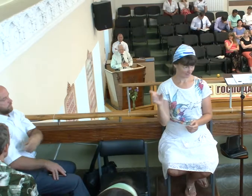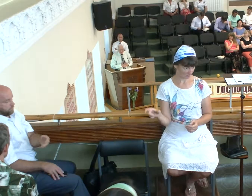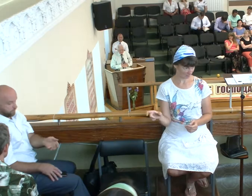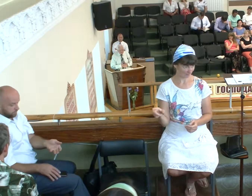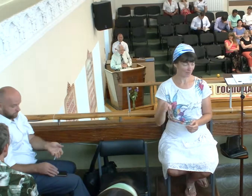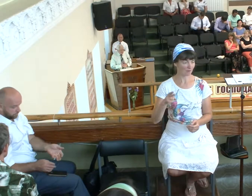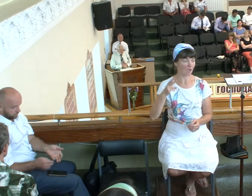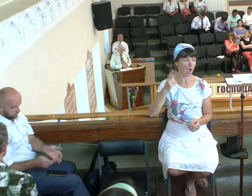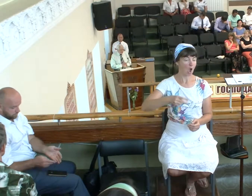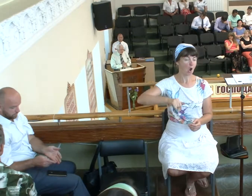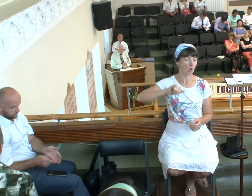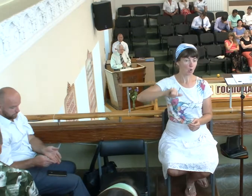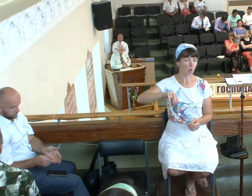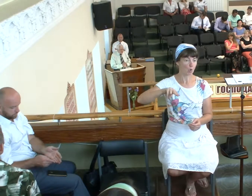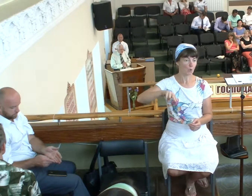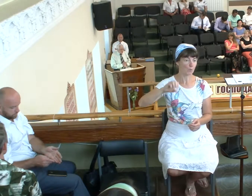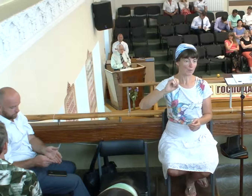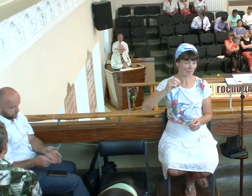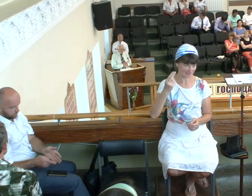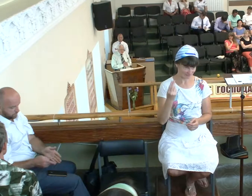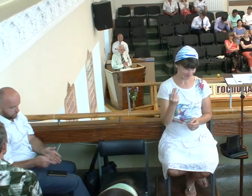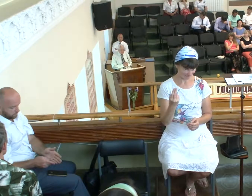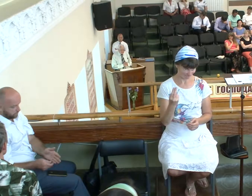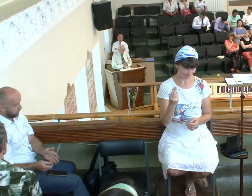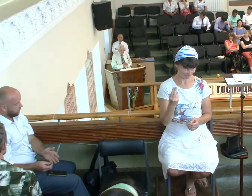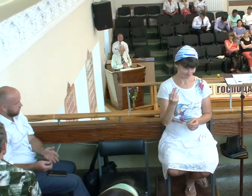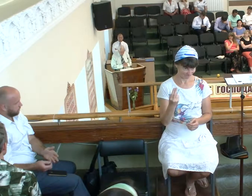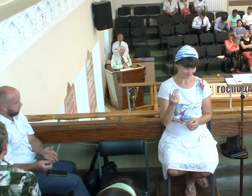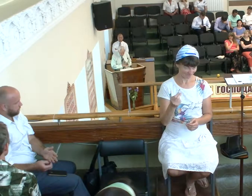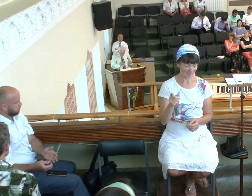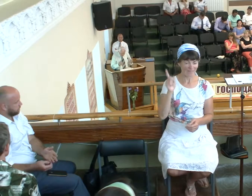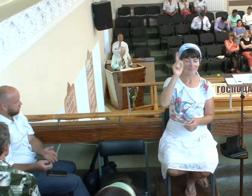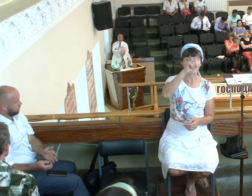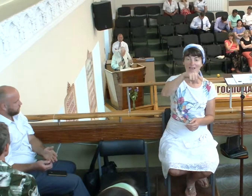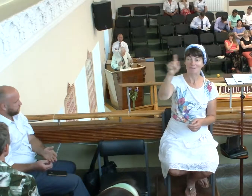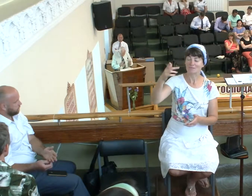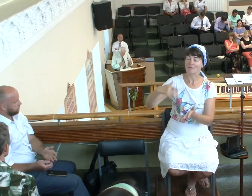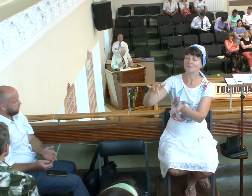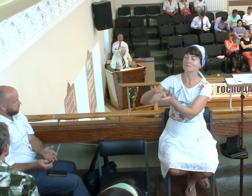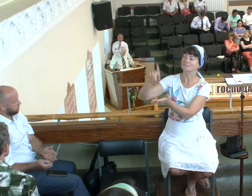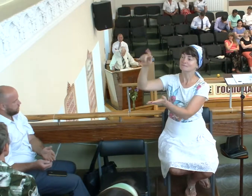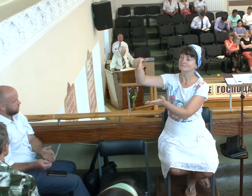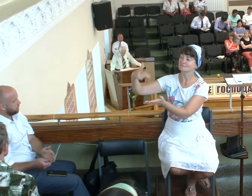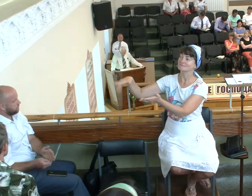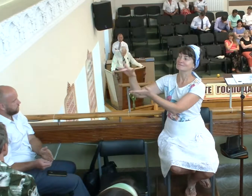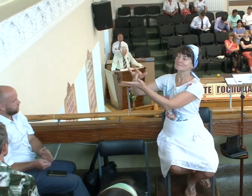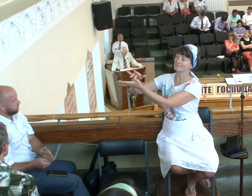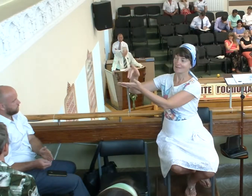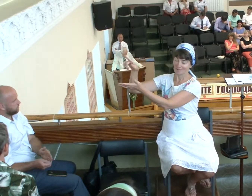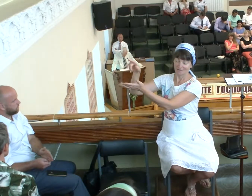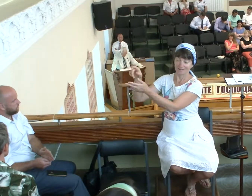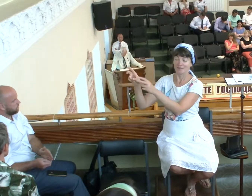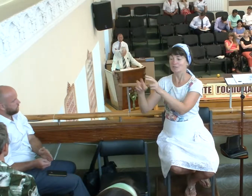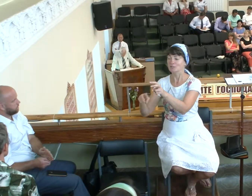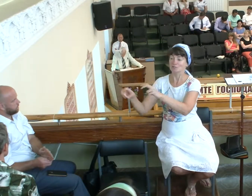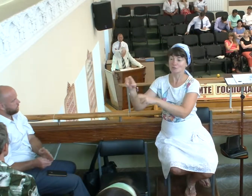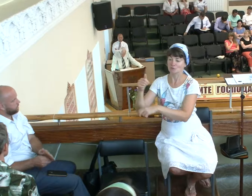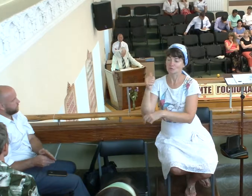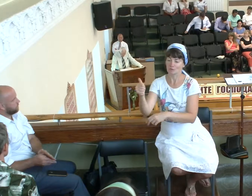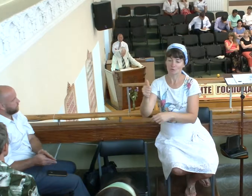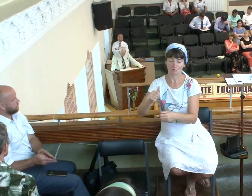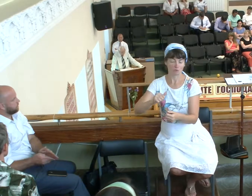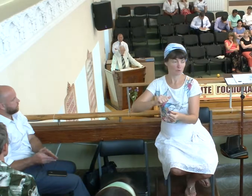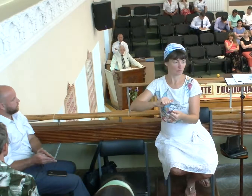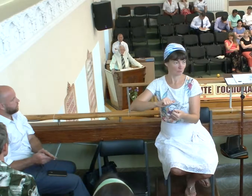разных местах, и ищет хороших жемчужин. Он покупал хорошие жемчужины, дорогие,